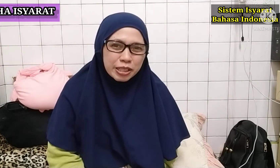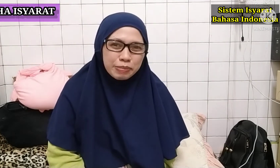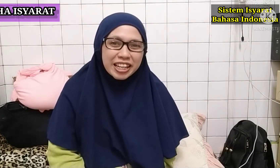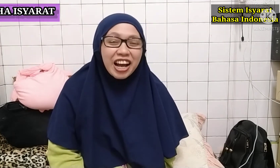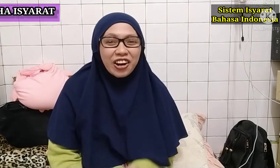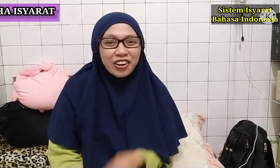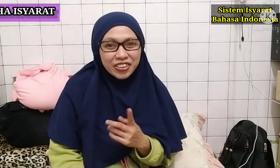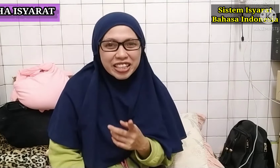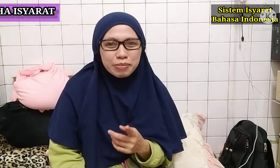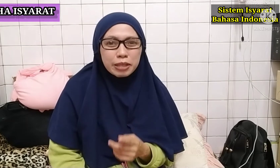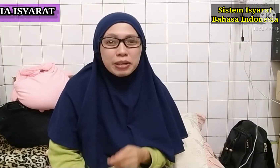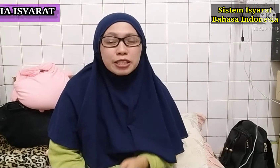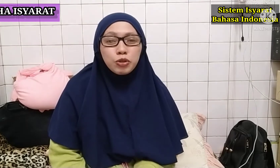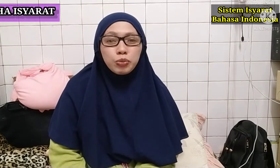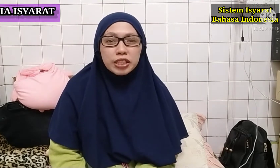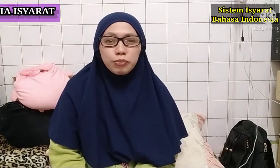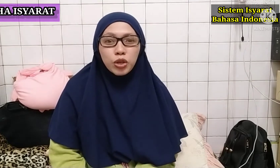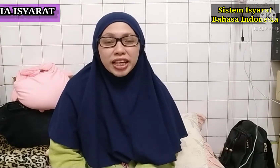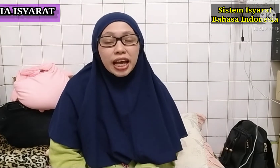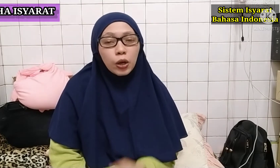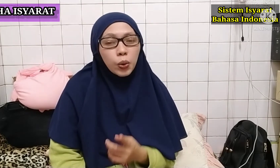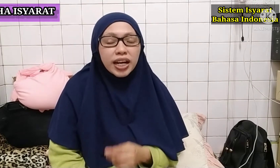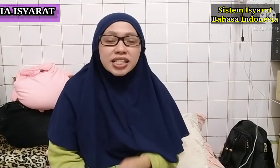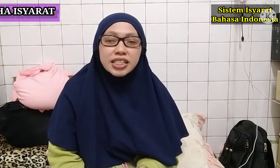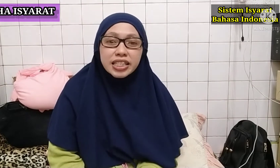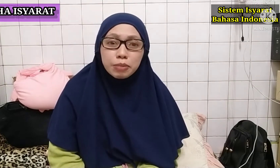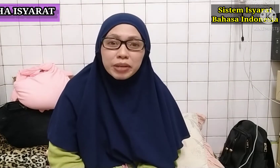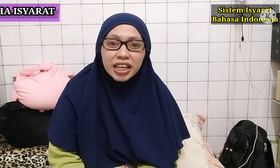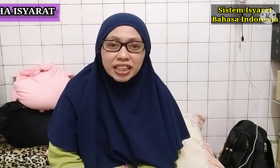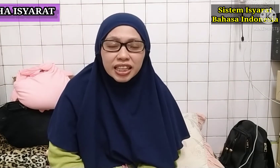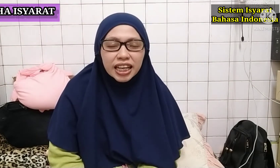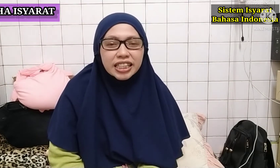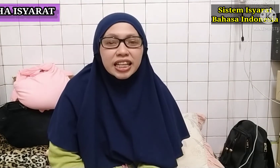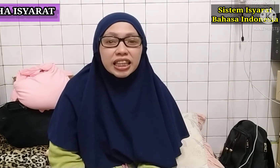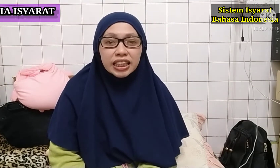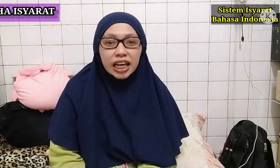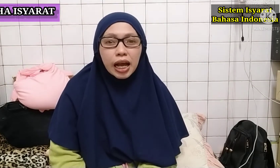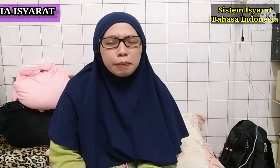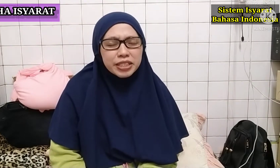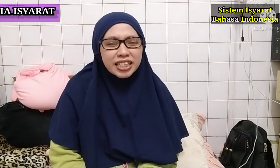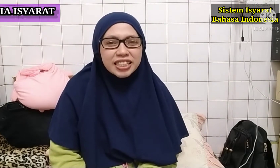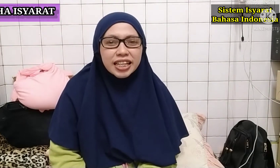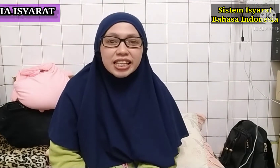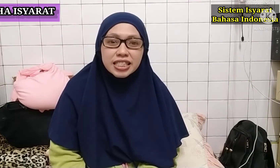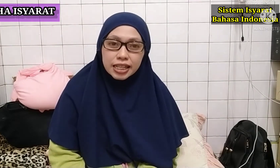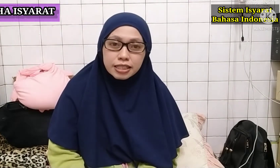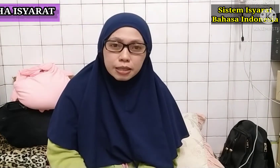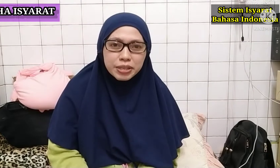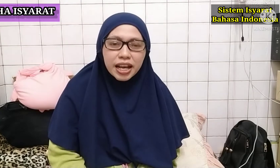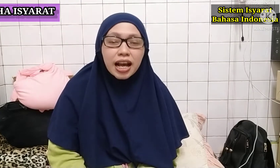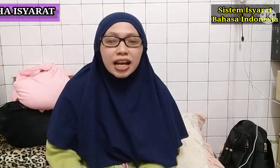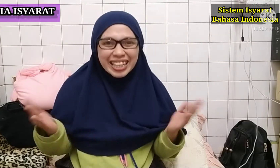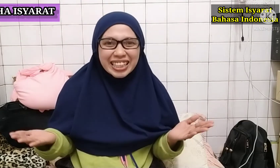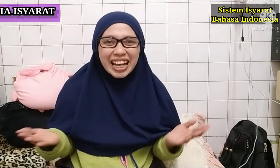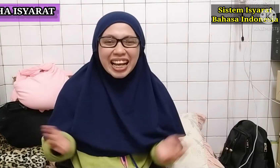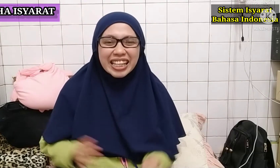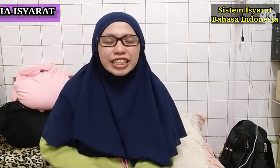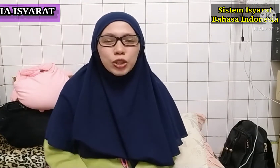teman-teman. Oh iya teman-teman, sebelum kita mulai, aku akan sedikit mengingatkan kalian tentang abjad jari isyarat CV ya. Karena hari ini tuh